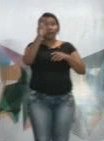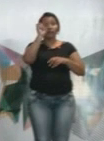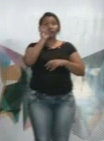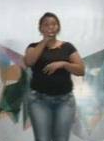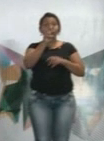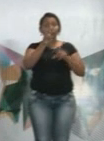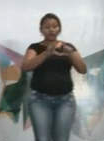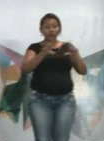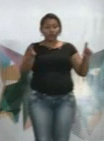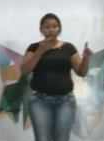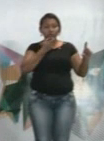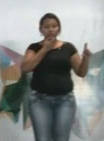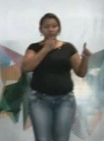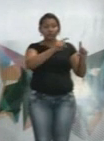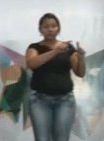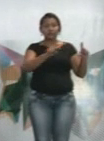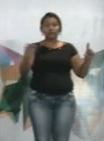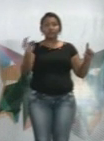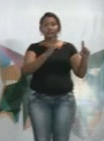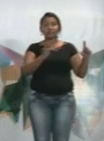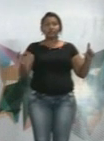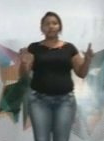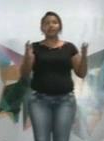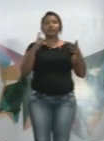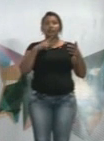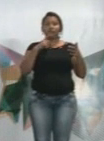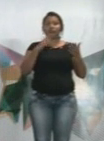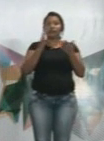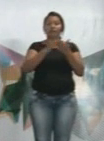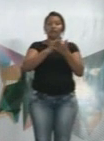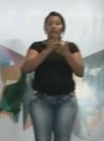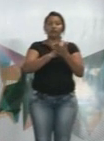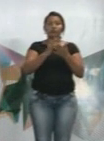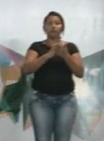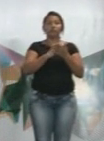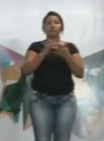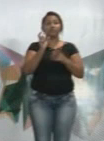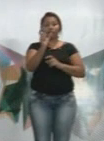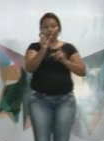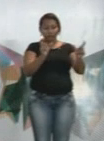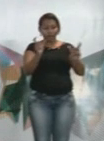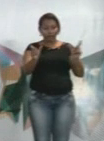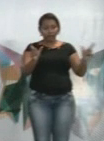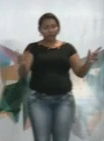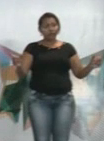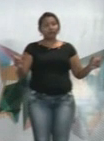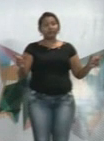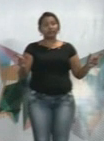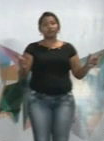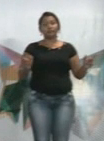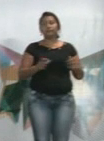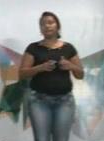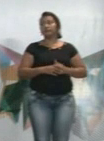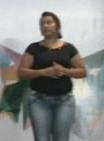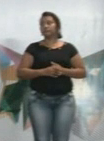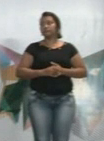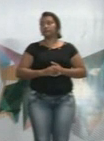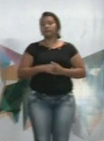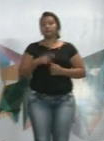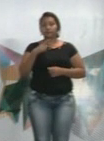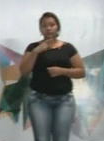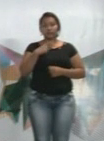preste atenção à legenda. Você vai encontrar um horror de palavra que o cara disse lá no Friends que vai estar na prova do Enem. É o inglês. Entendeu?